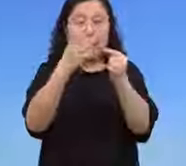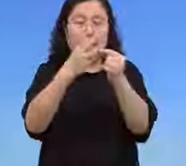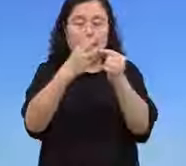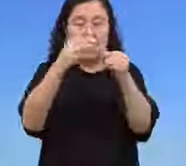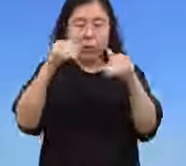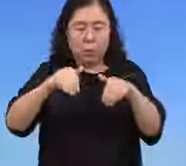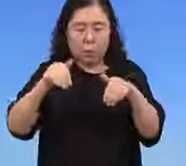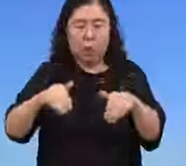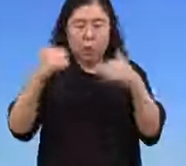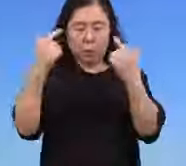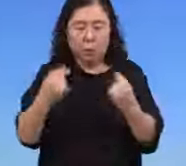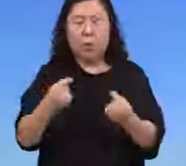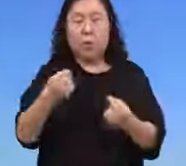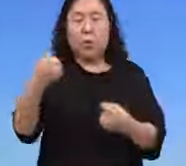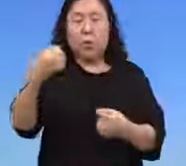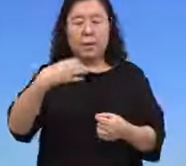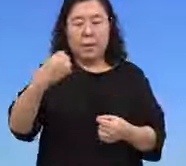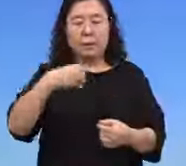하나님께 책임을 전가하고,